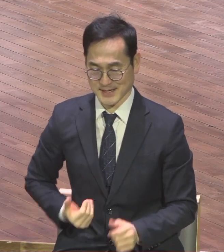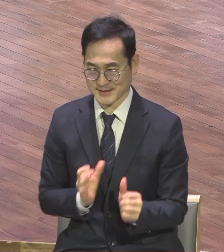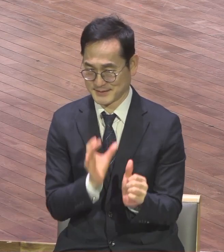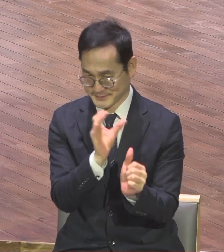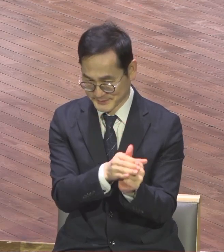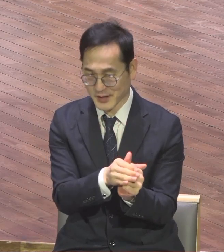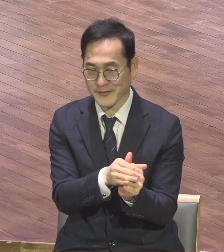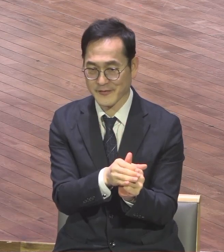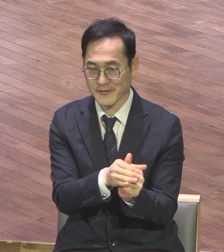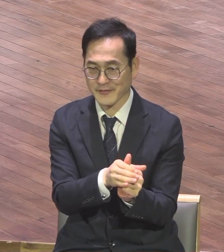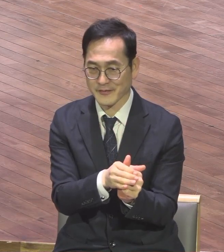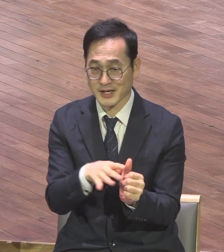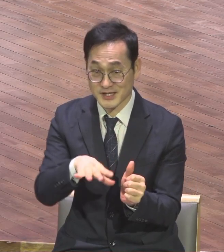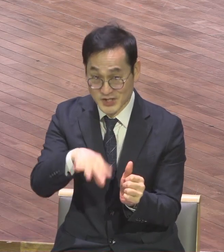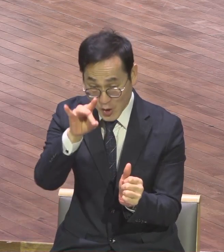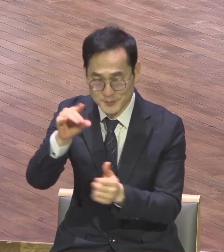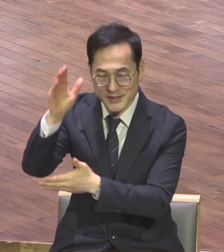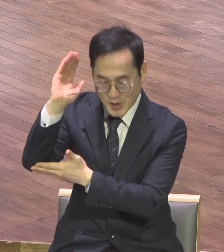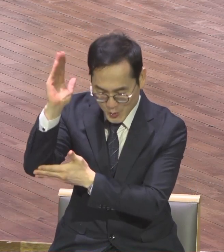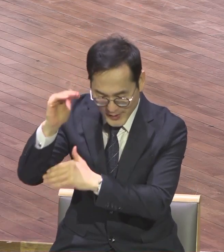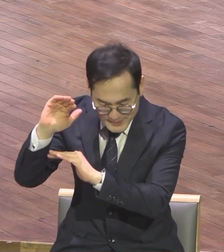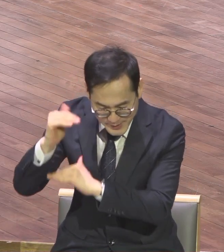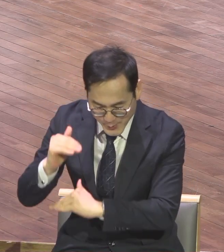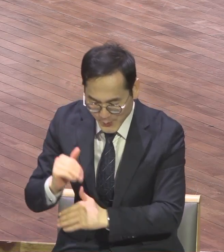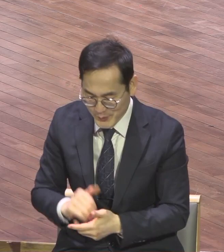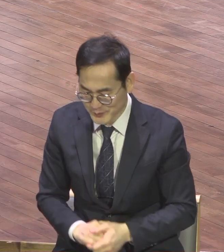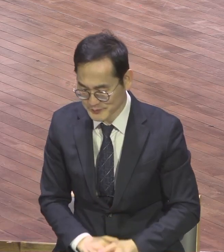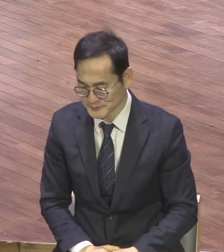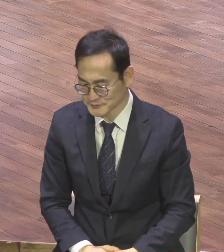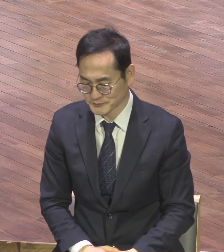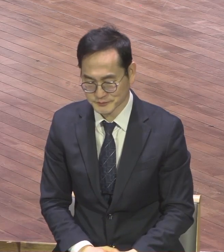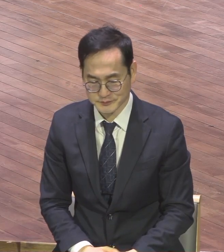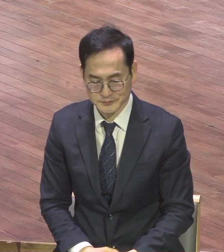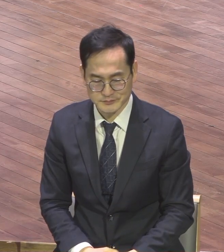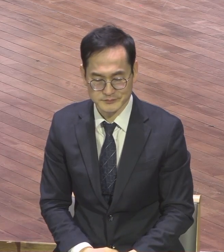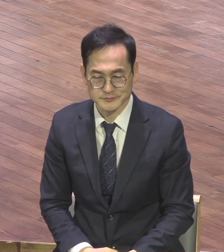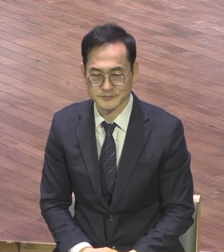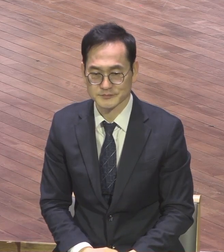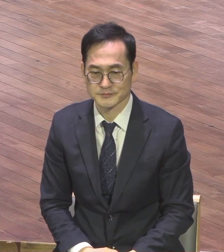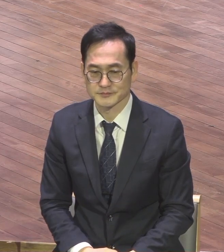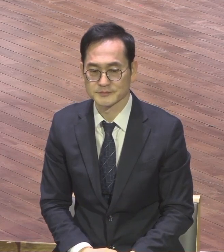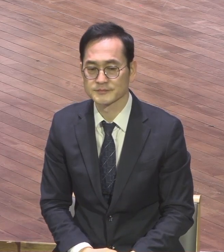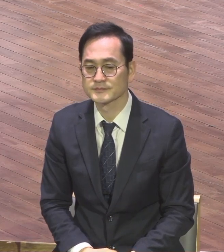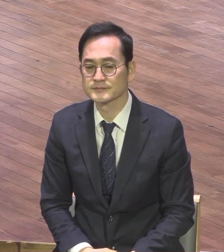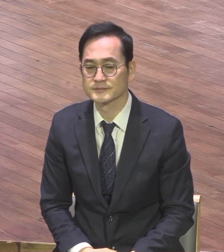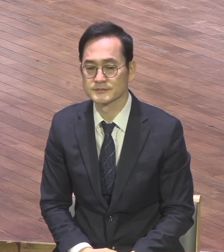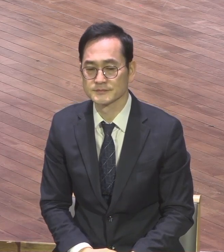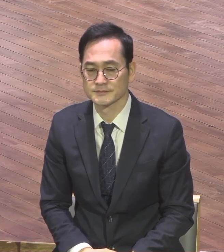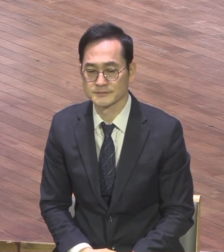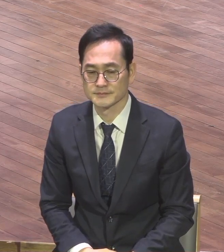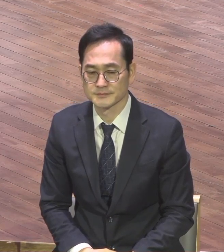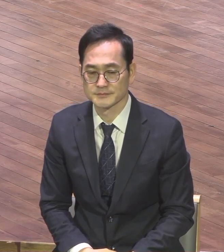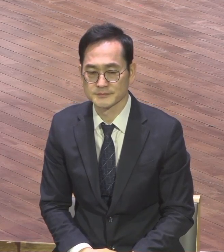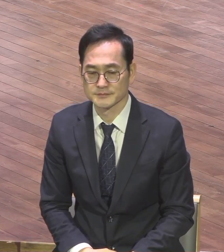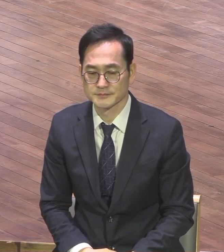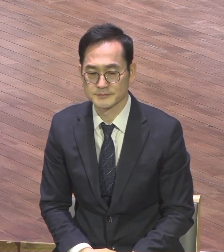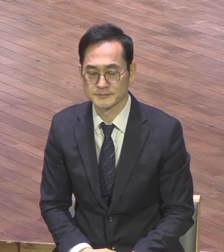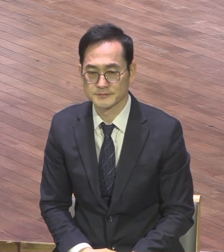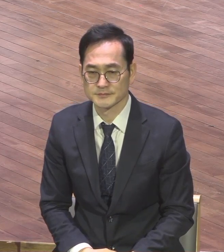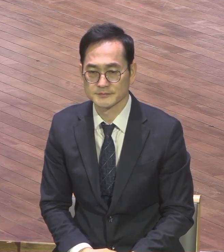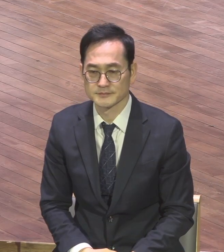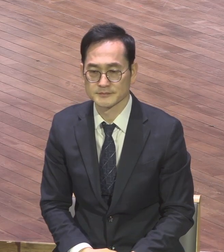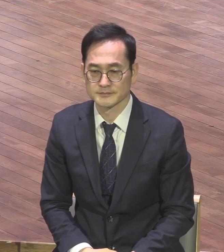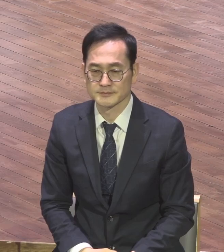임명받고 첫 번째 설교한 내용이에요. 이 베드로의 첫 번째 설교이자 초대교회의 첫